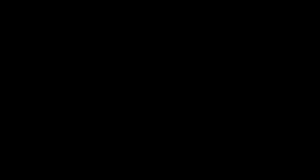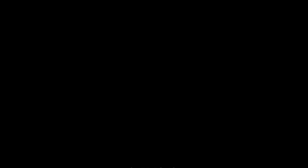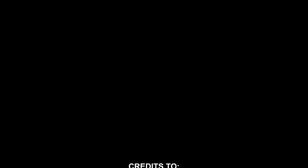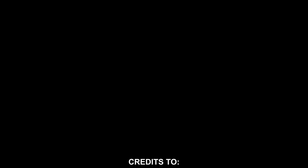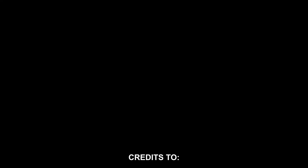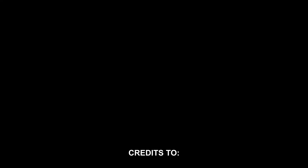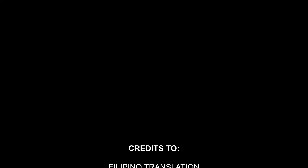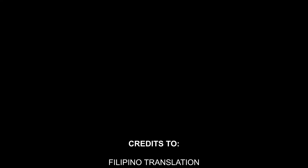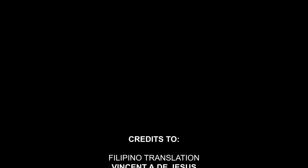GORIYA